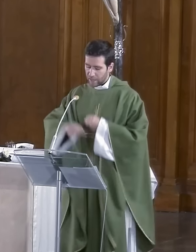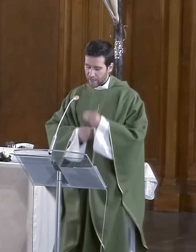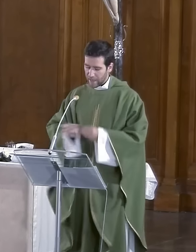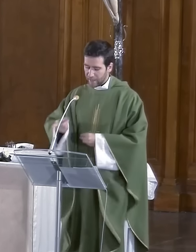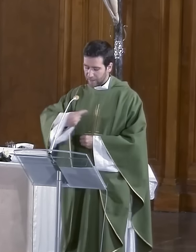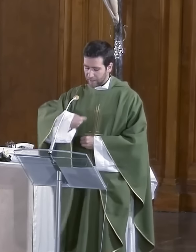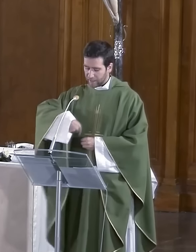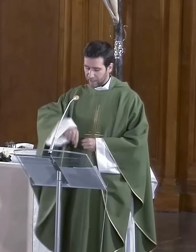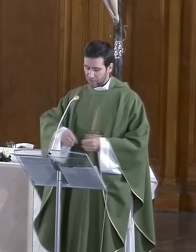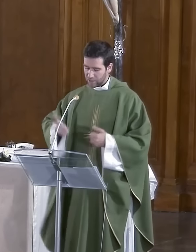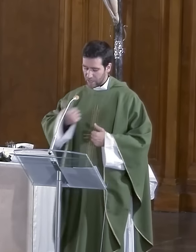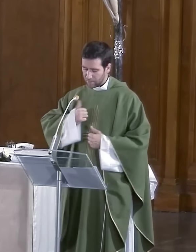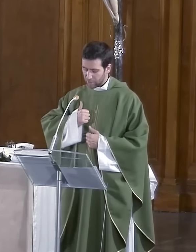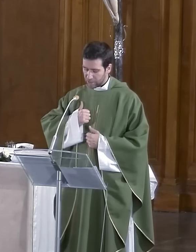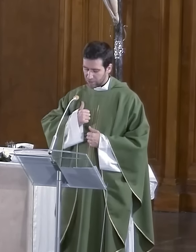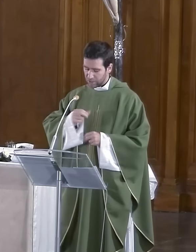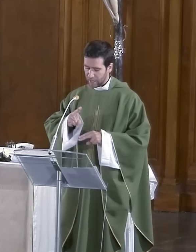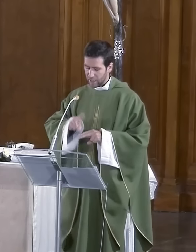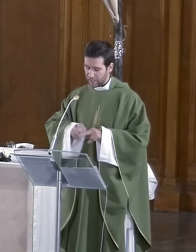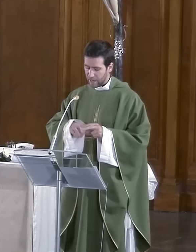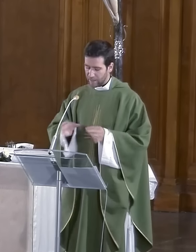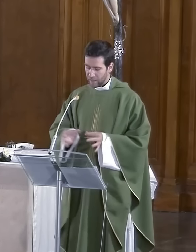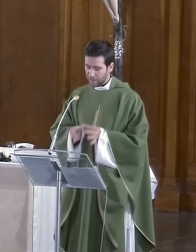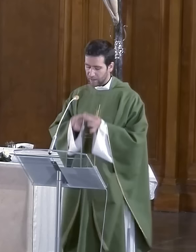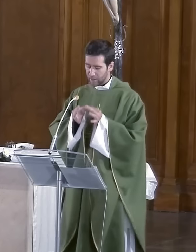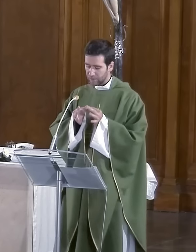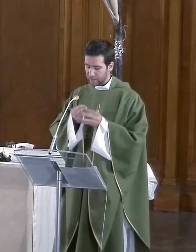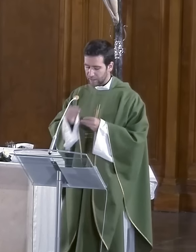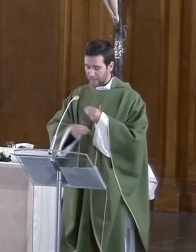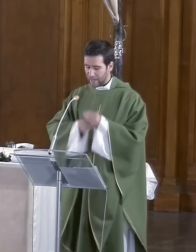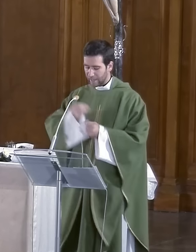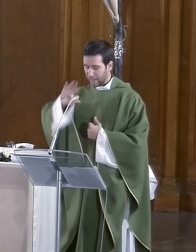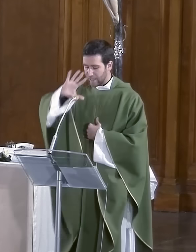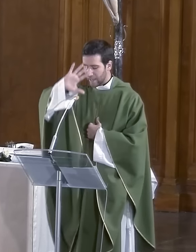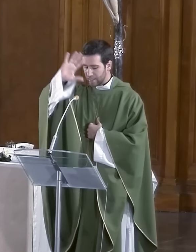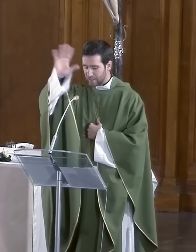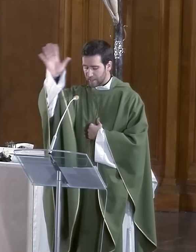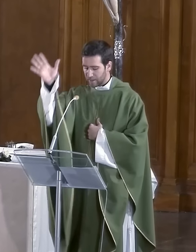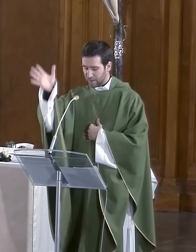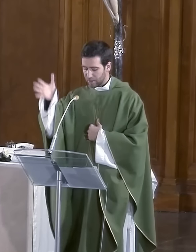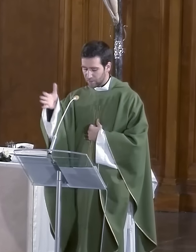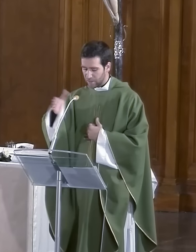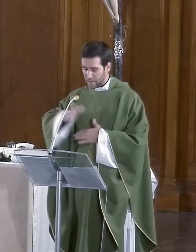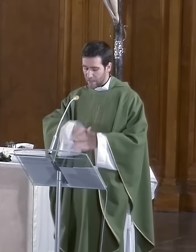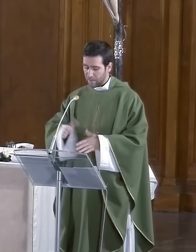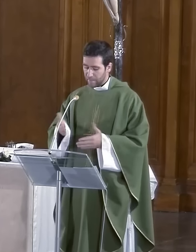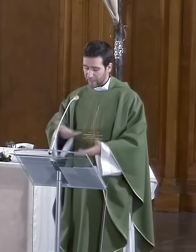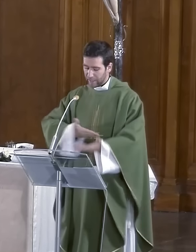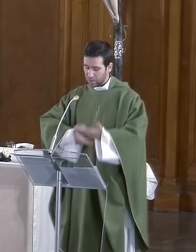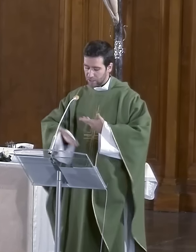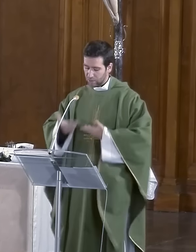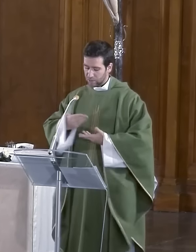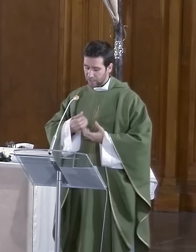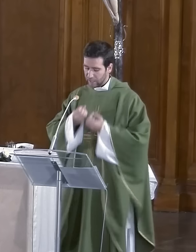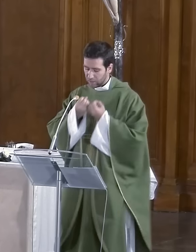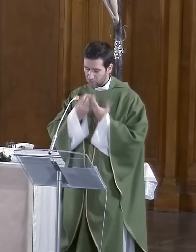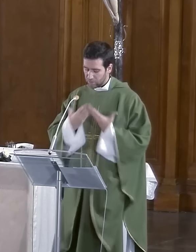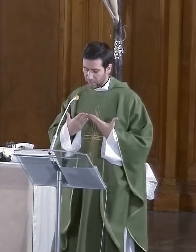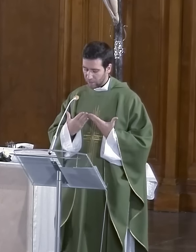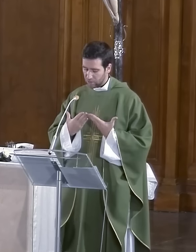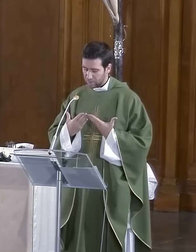Señor, haz que nos sea provechosa la celebración de las realidades del cielo para que nos